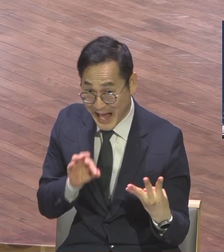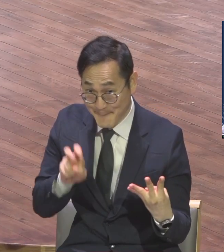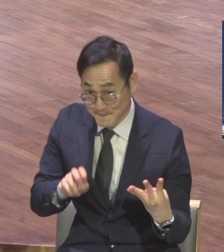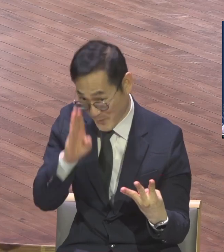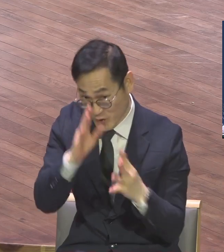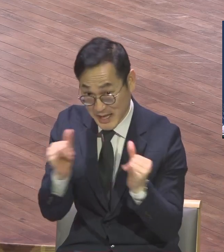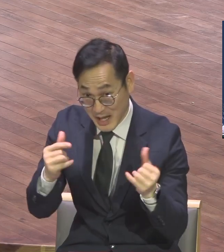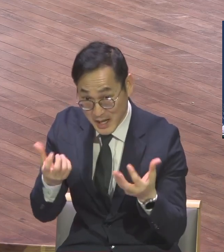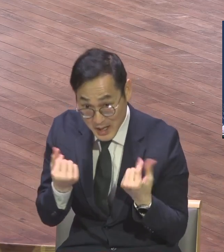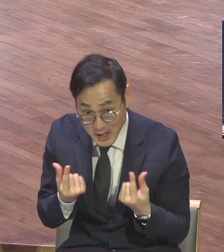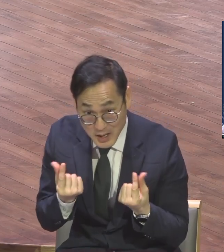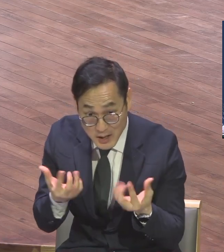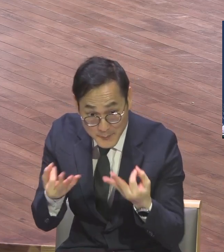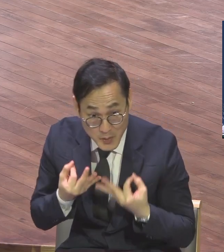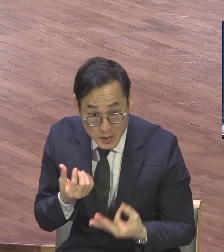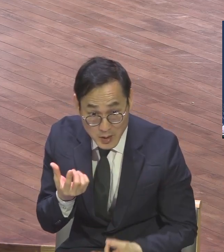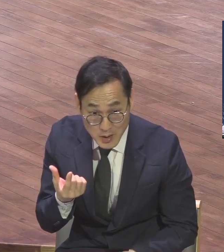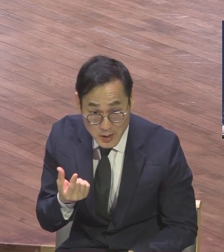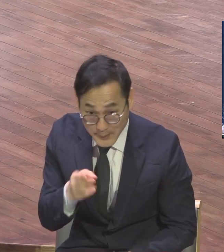같아요?